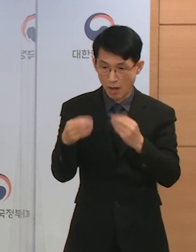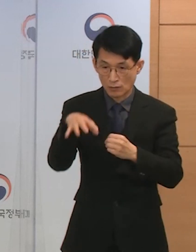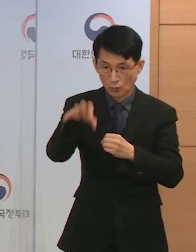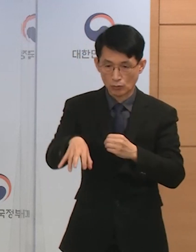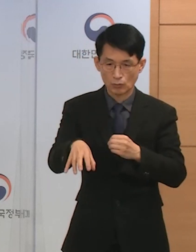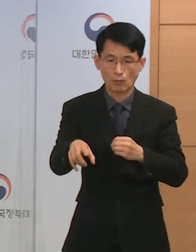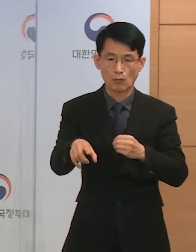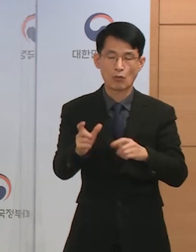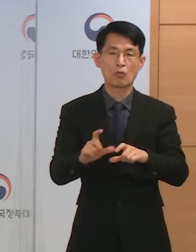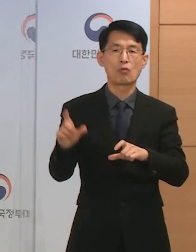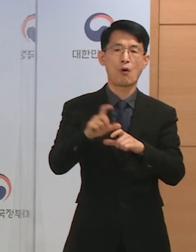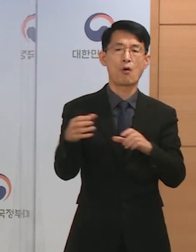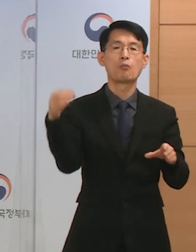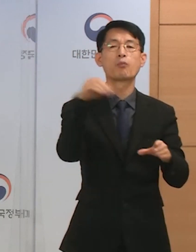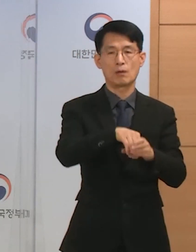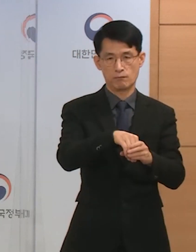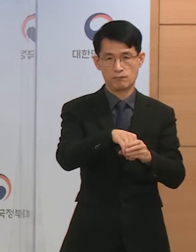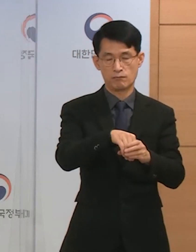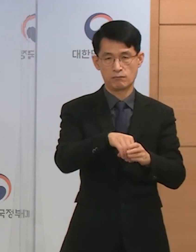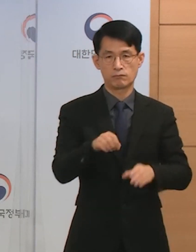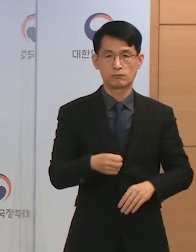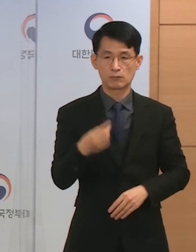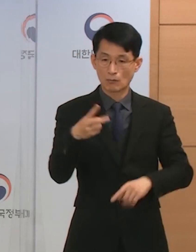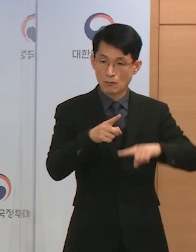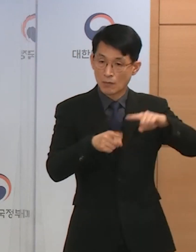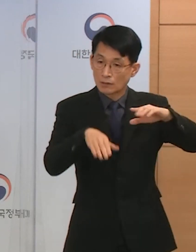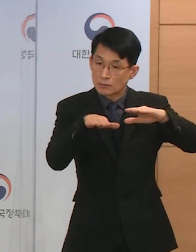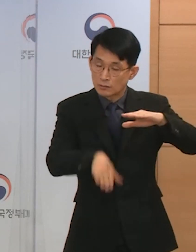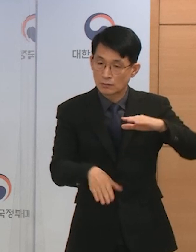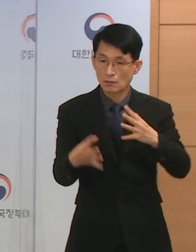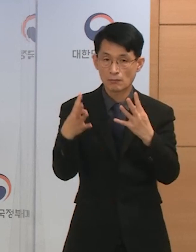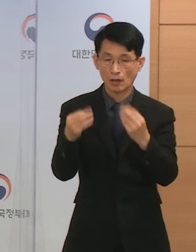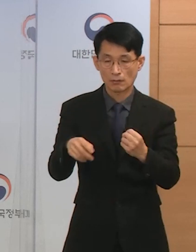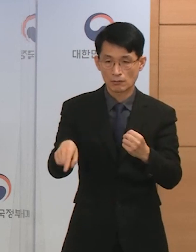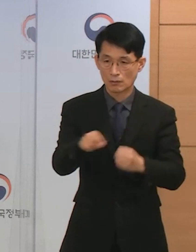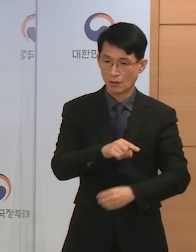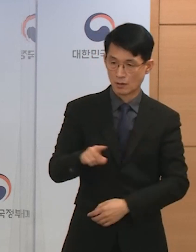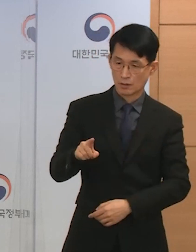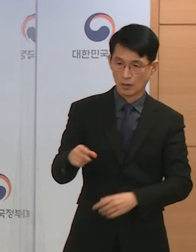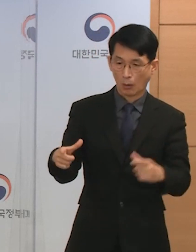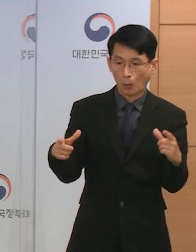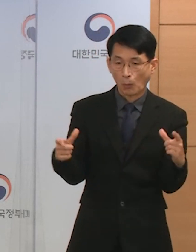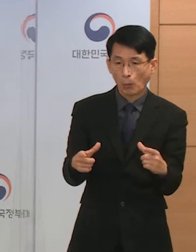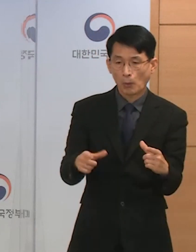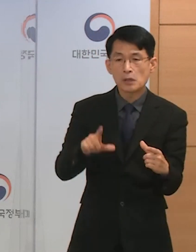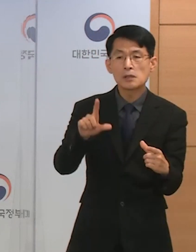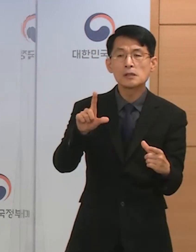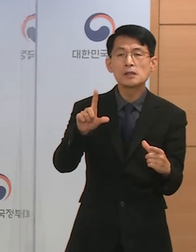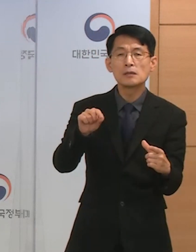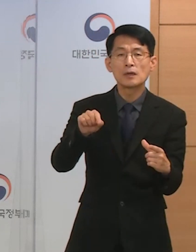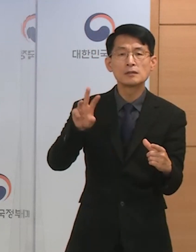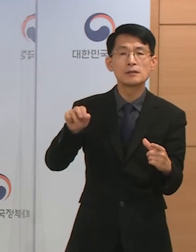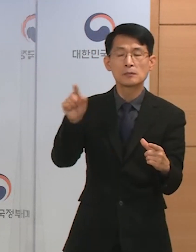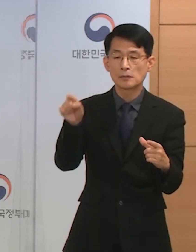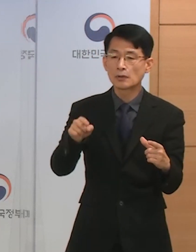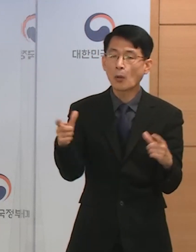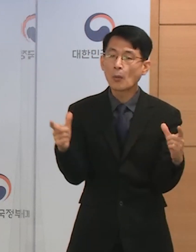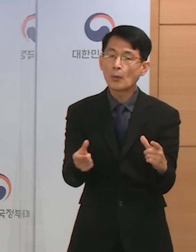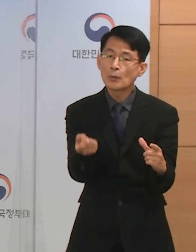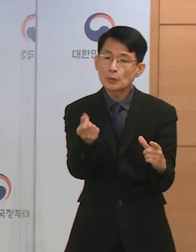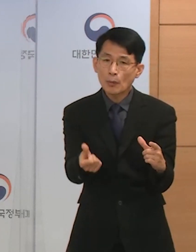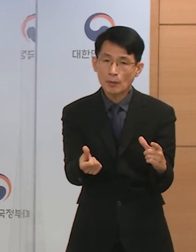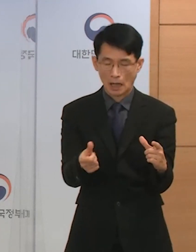추가하도록 조치하고 반지하가 다수 존재하지만 1만 제곱미터 이하로 재개발이 어려운